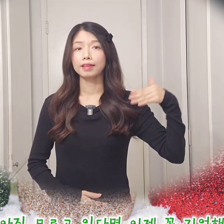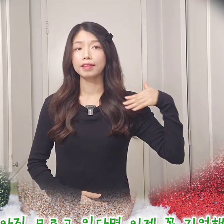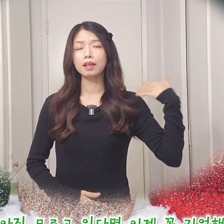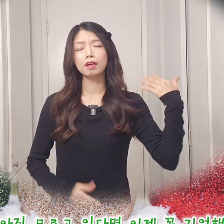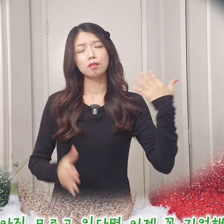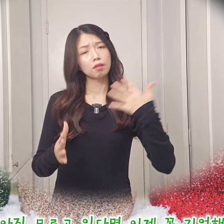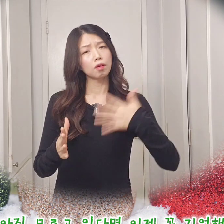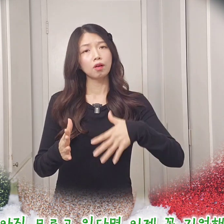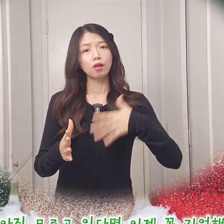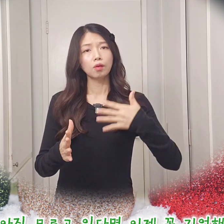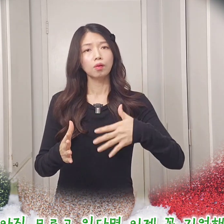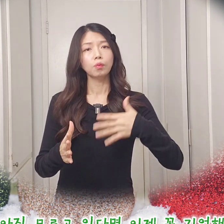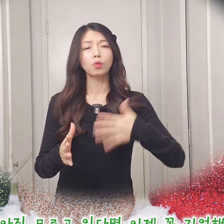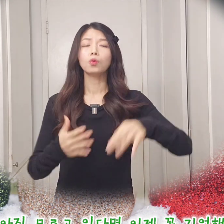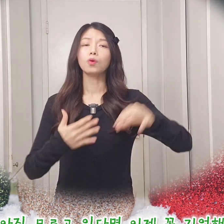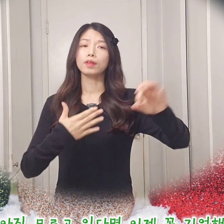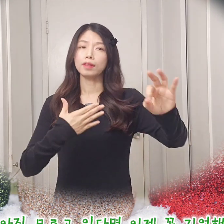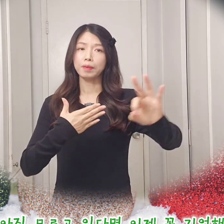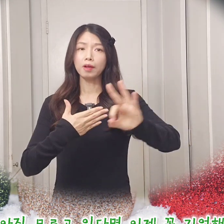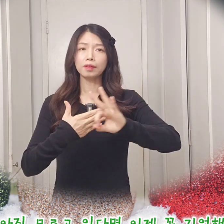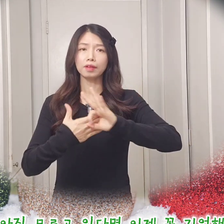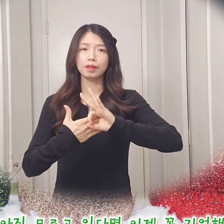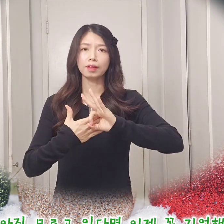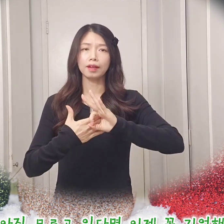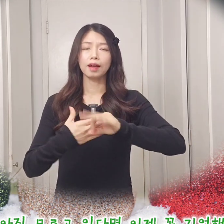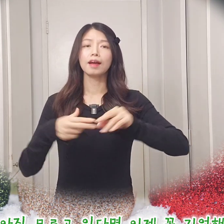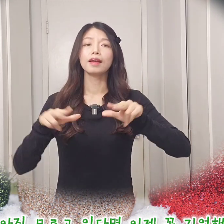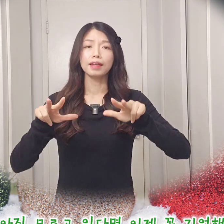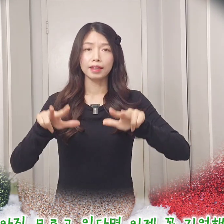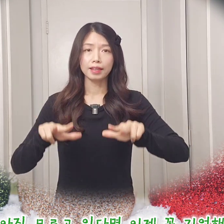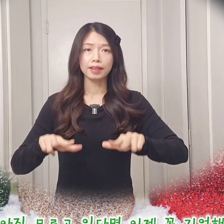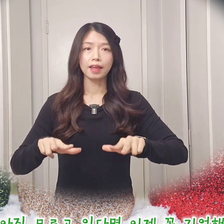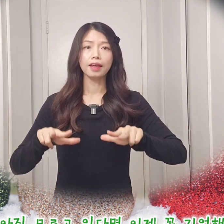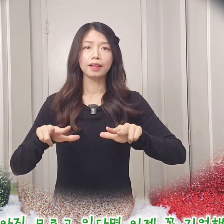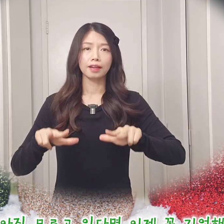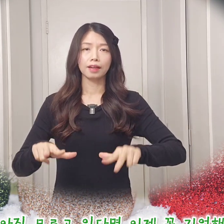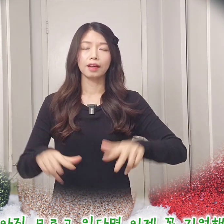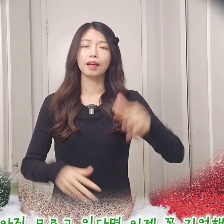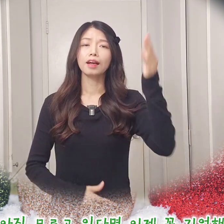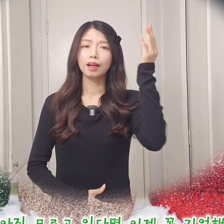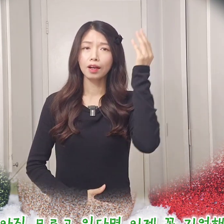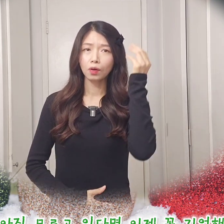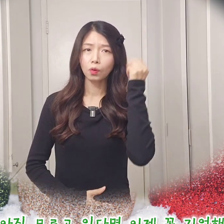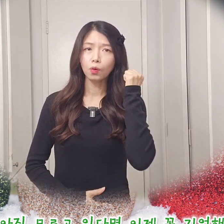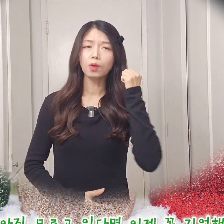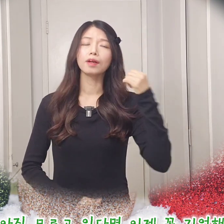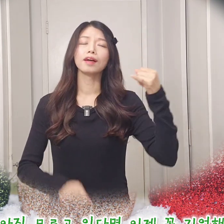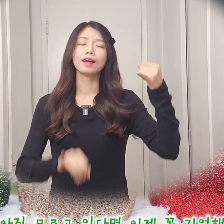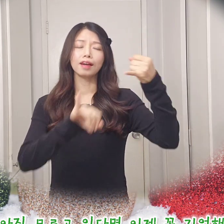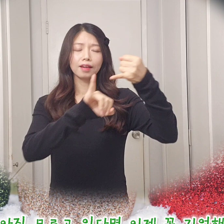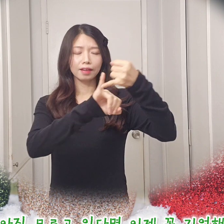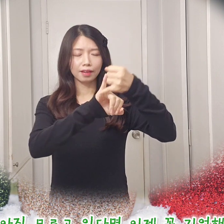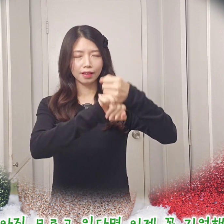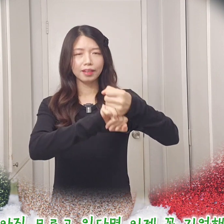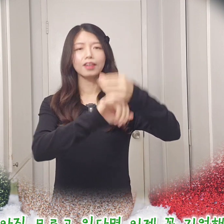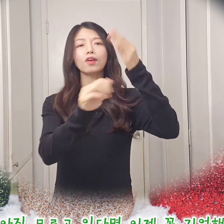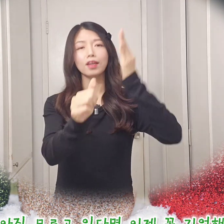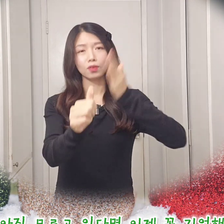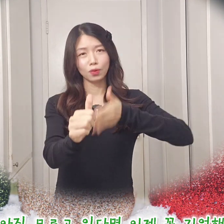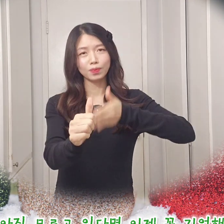아직 모르고 있다면 이제 꼭 기억해줘.